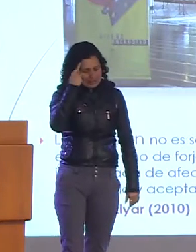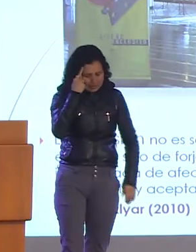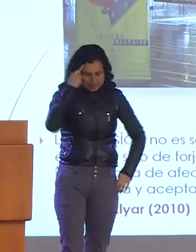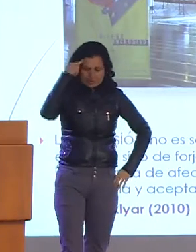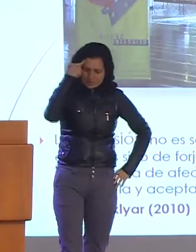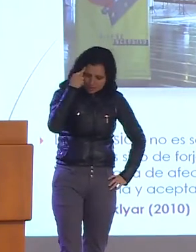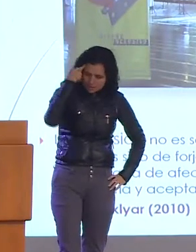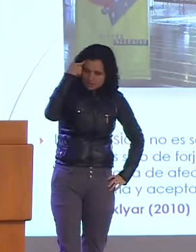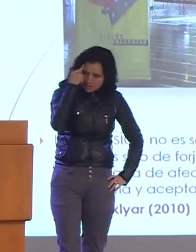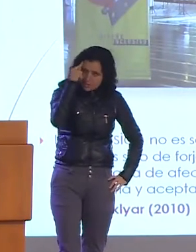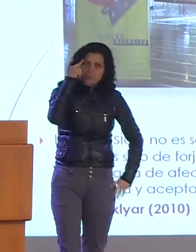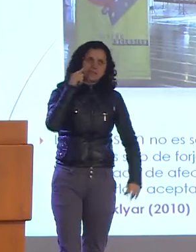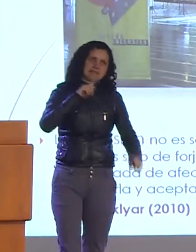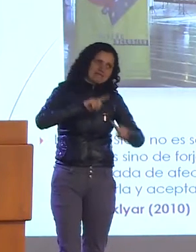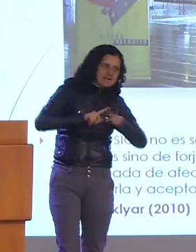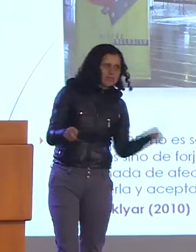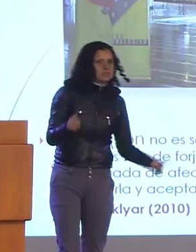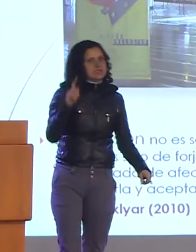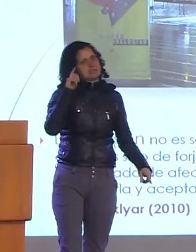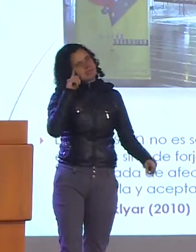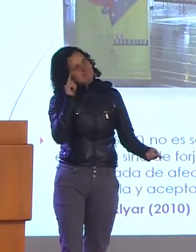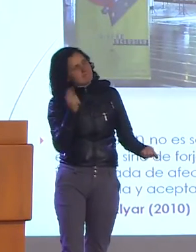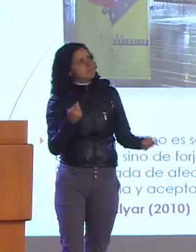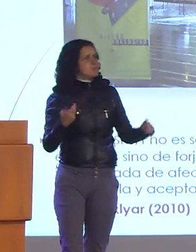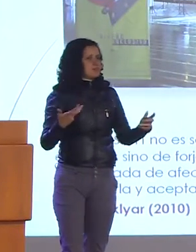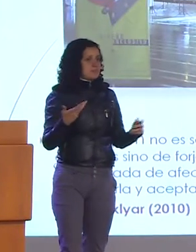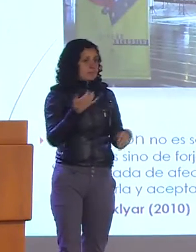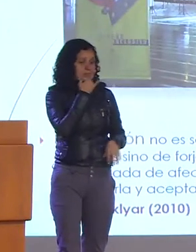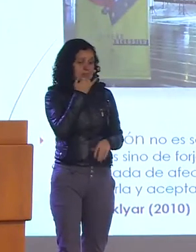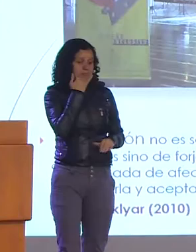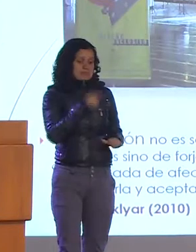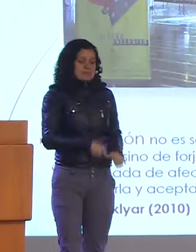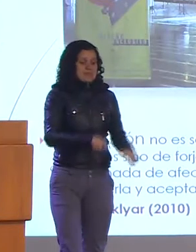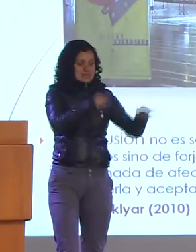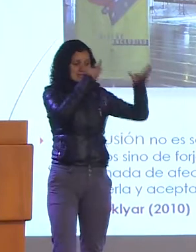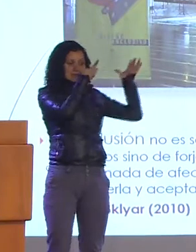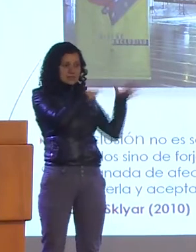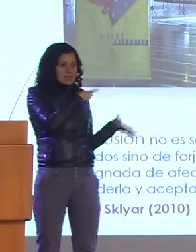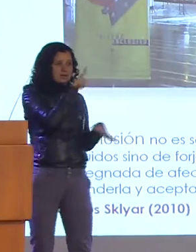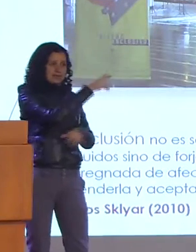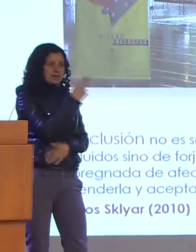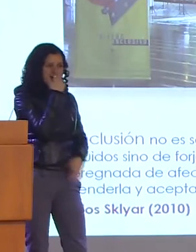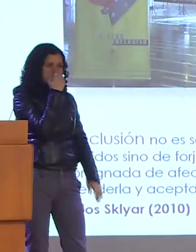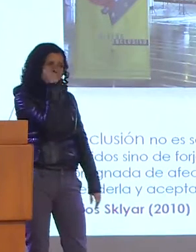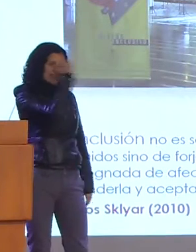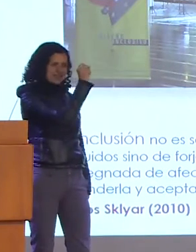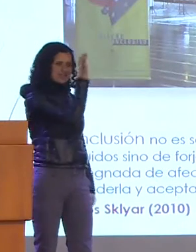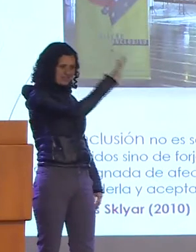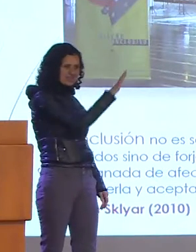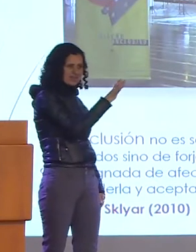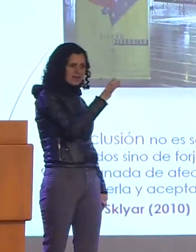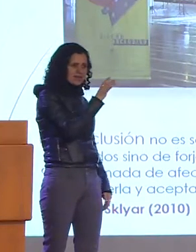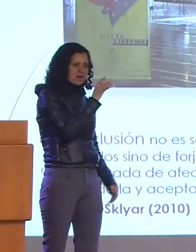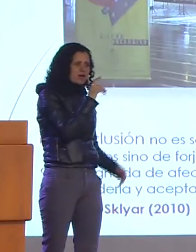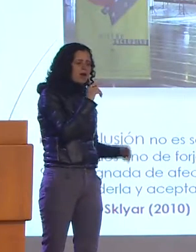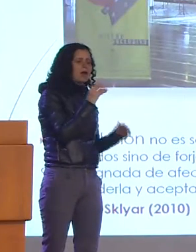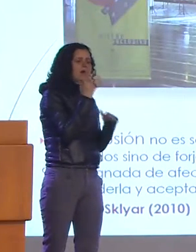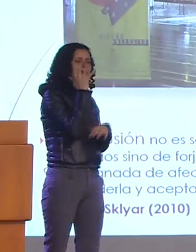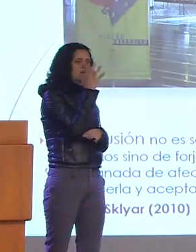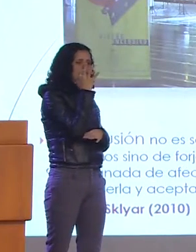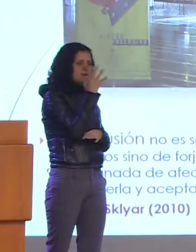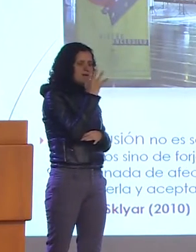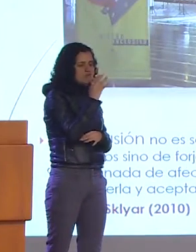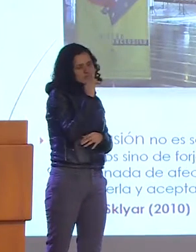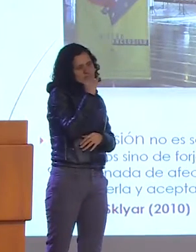distinto. Quisiera contarles que en el semestre anterior, en la Universidad Nacional, en el marco de la cátedra Jorge Eliécer